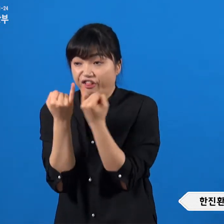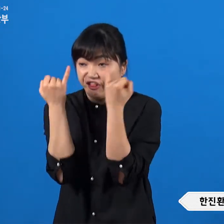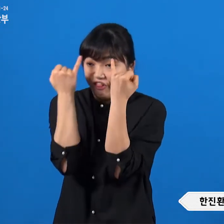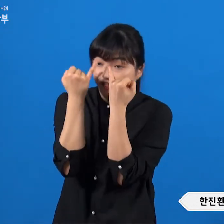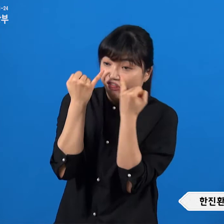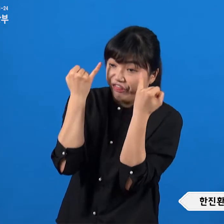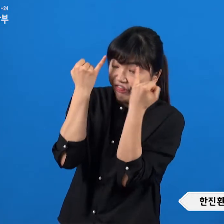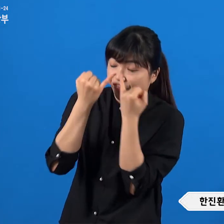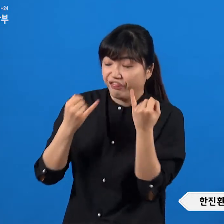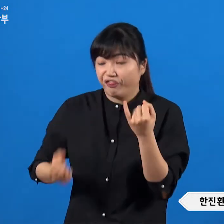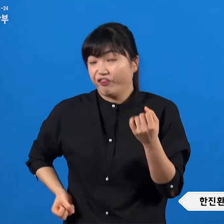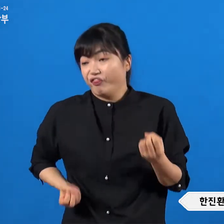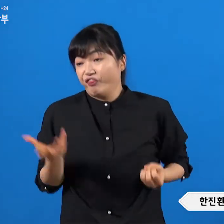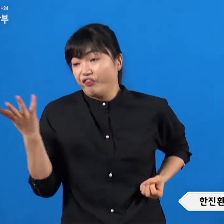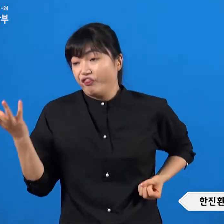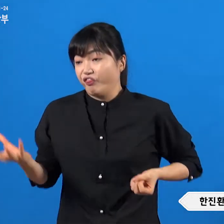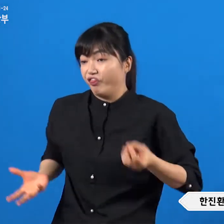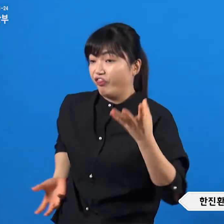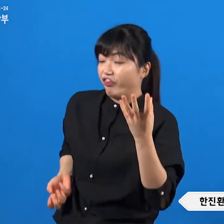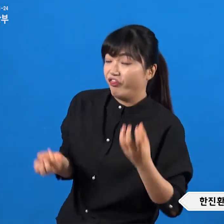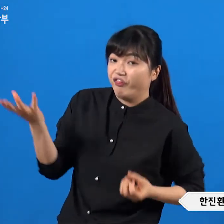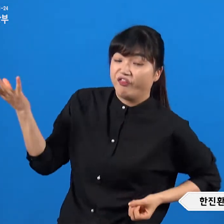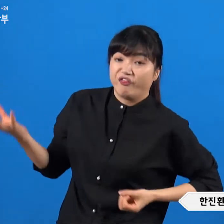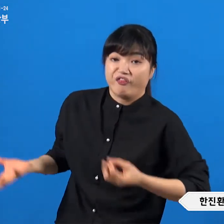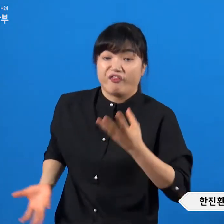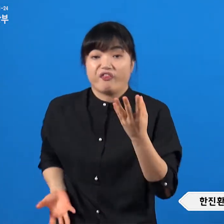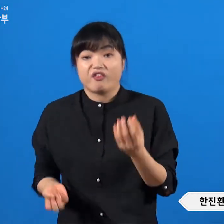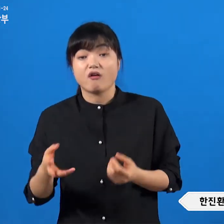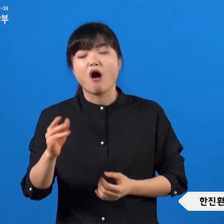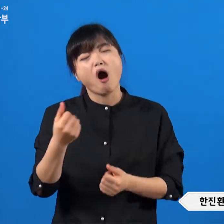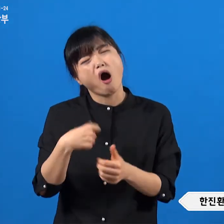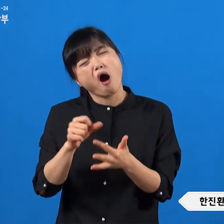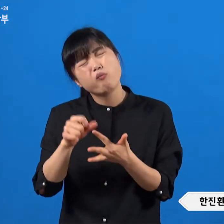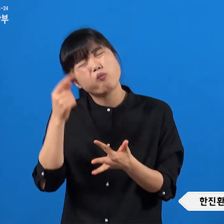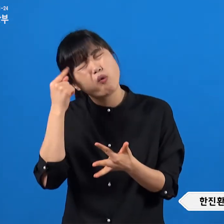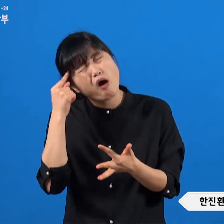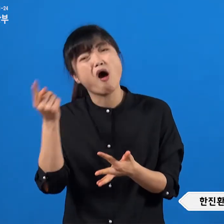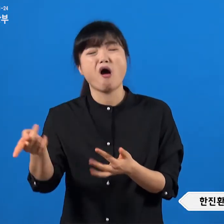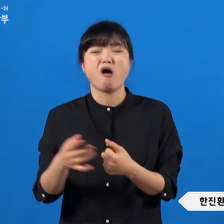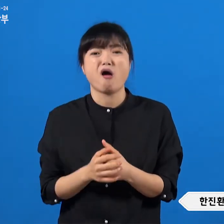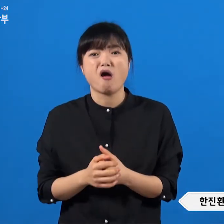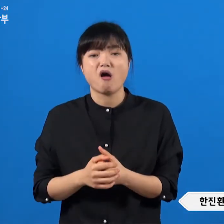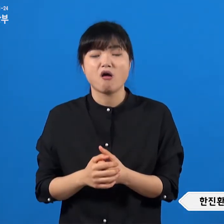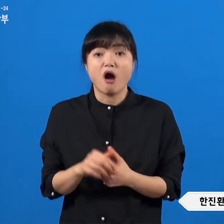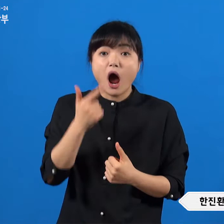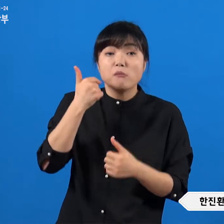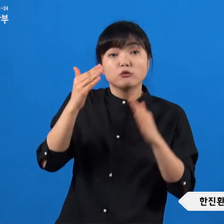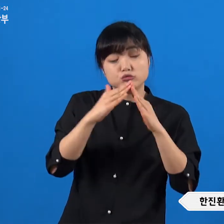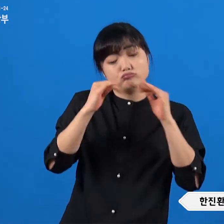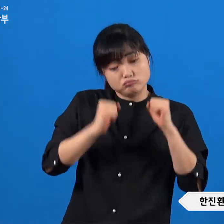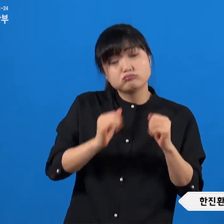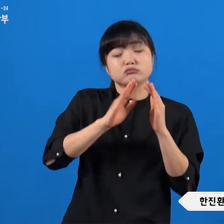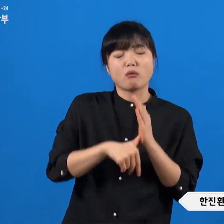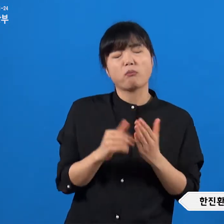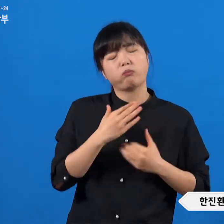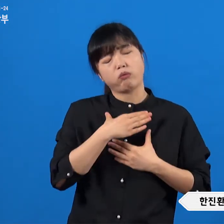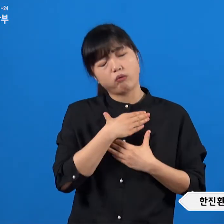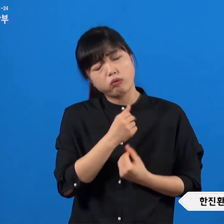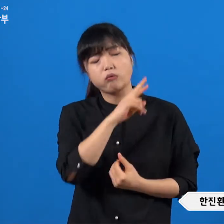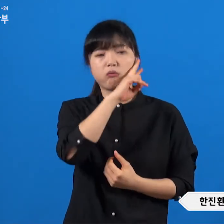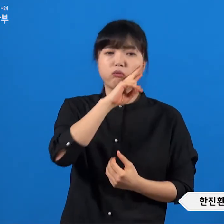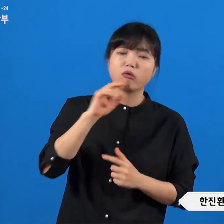삽니다. 그 아들이 왜 그랬을까요? 아버지 집에 있어도 얼마든지